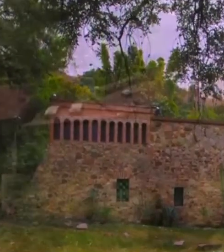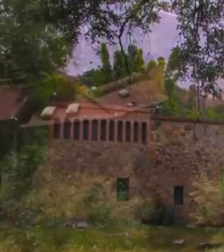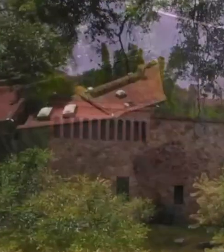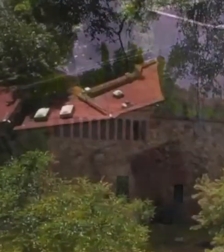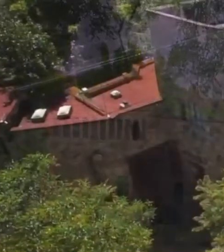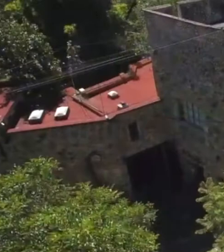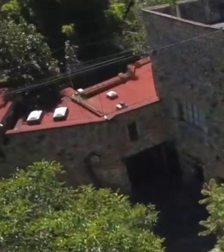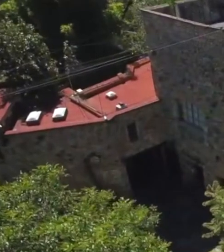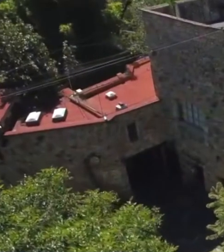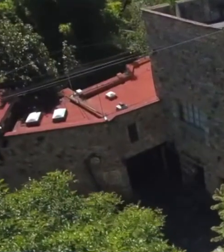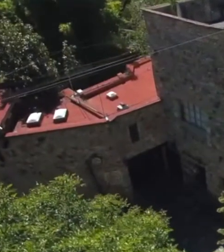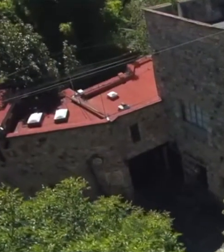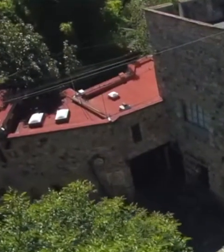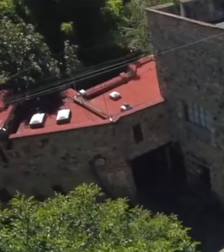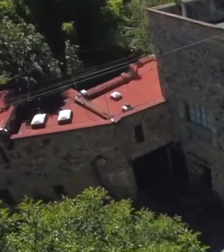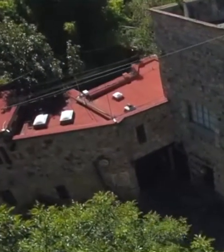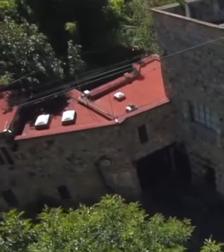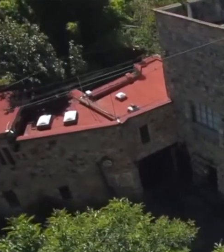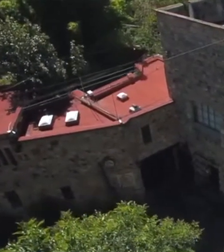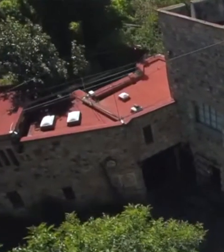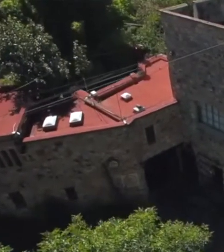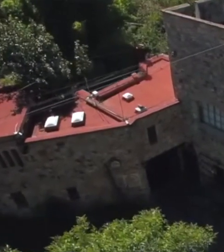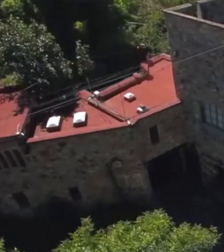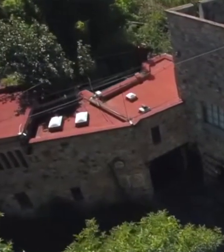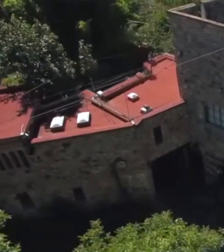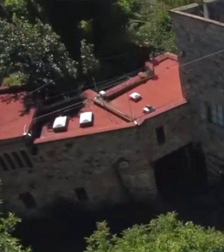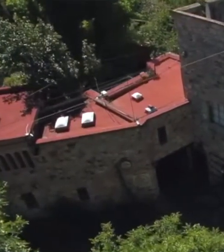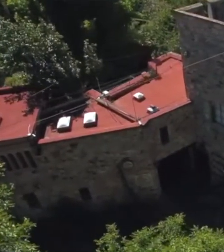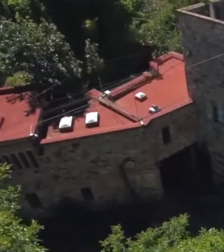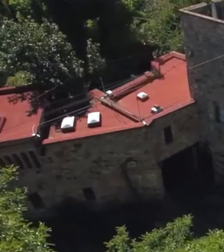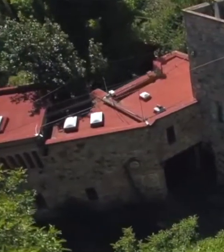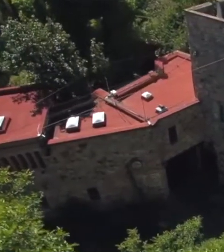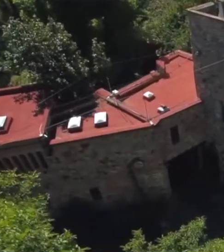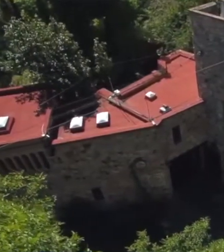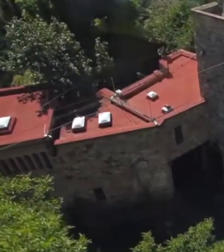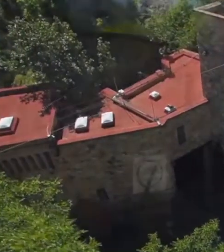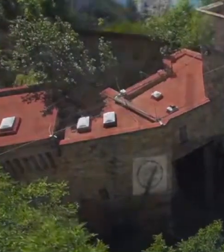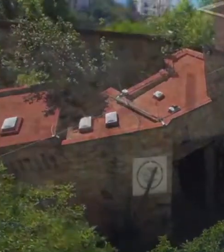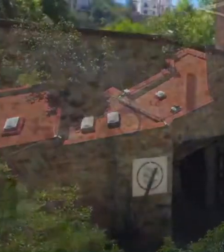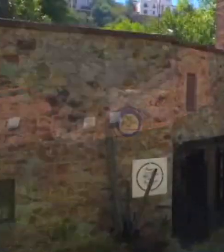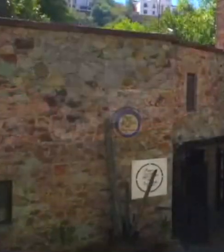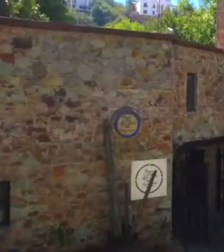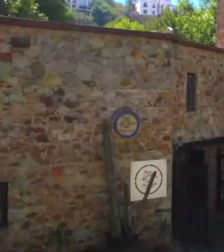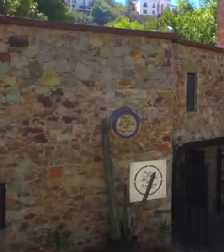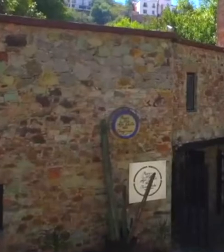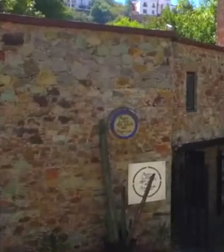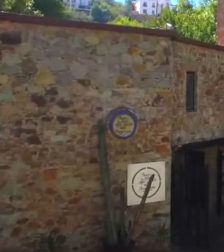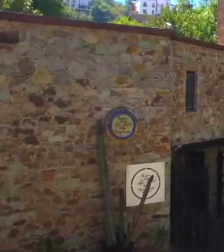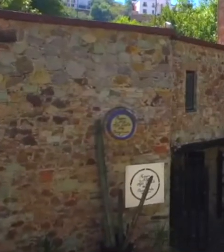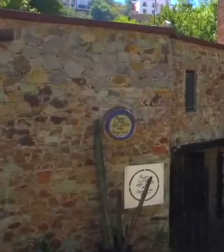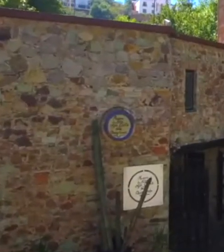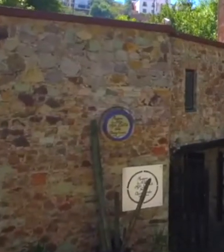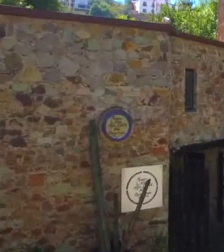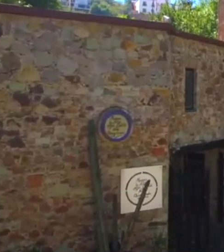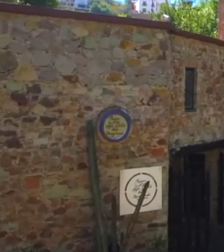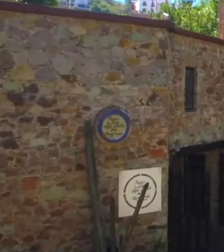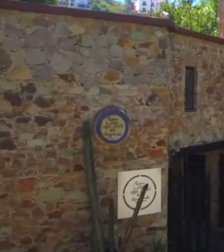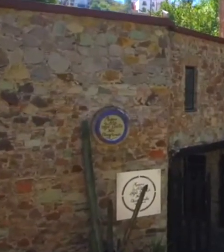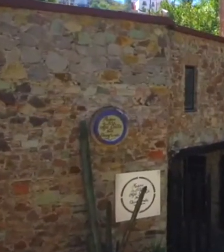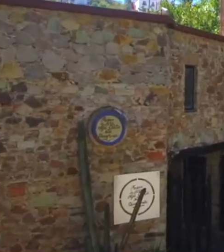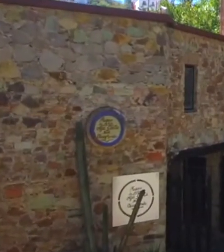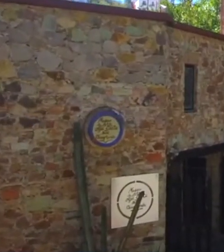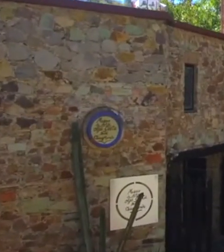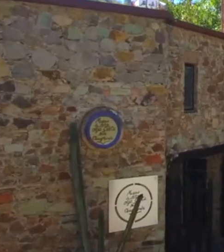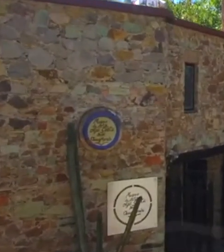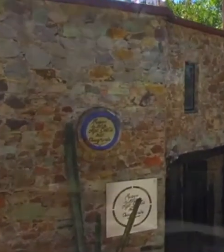に塔がありますが、その塔の中は井戸になっておりまして、川から取り入れた水をその井戸に溜めてから水道橋を通して家